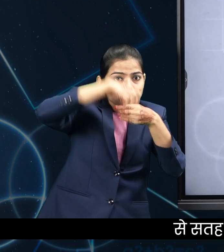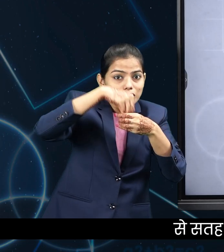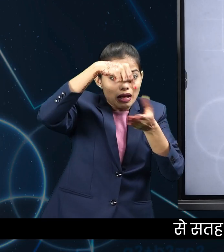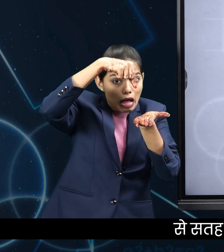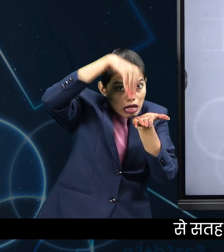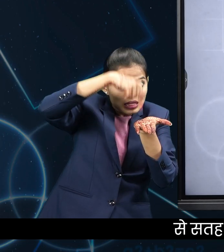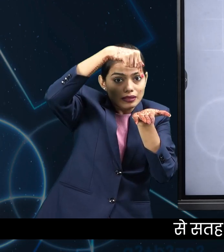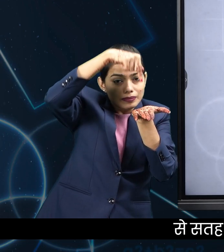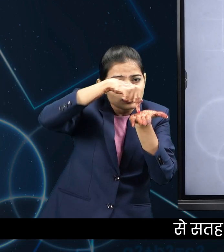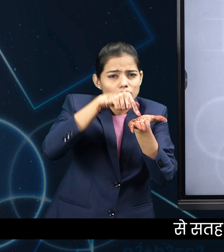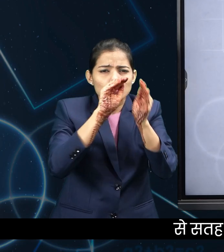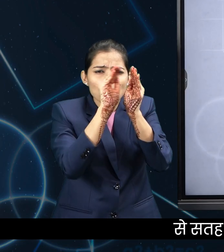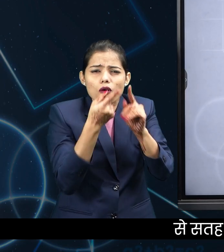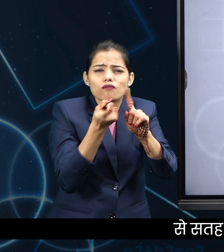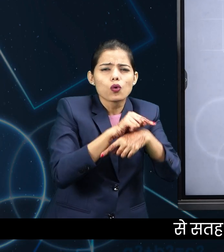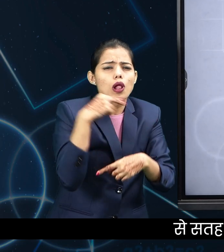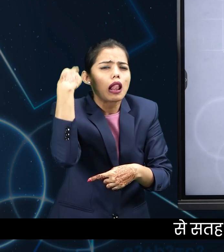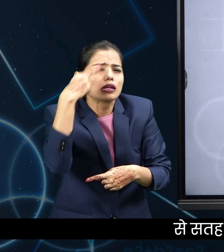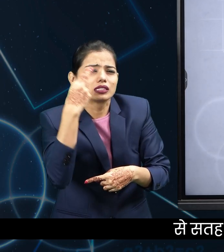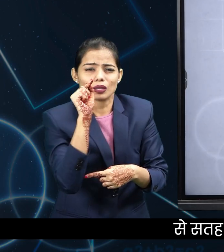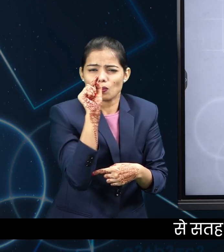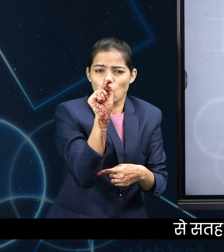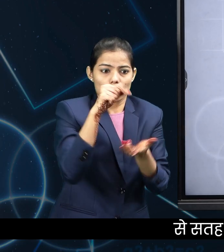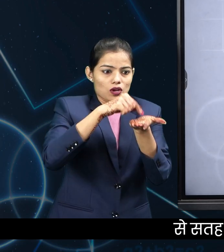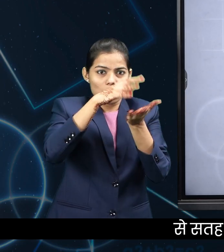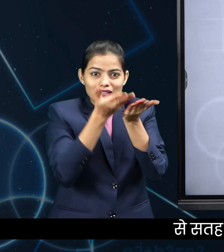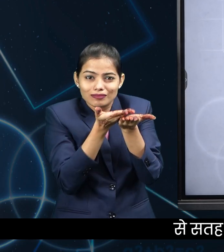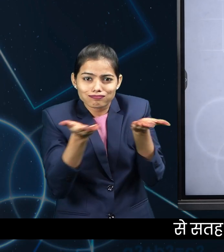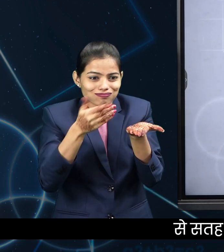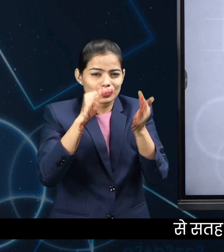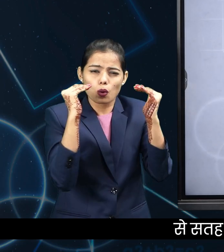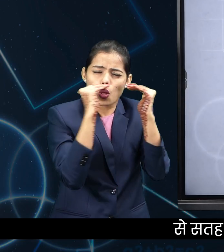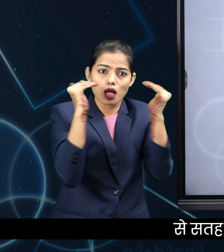पर सभी बिंदु समान दूरी पर होती है।